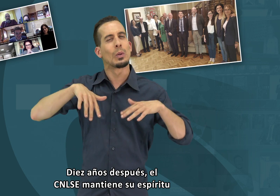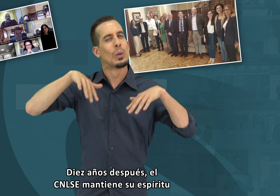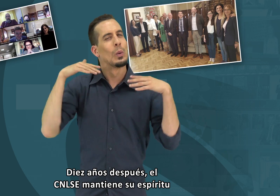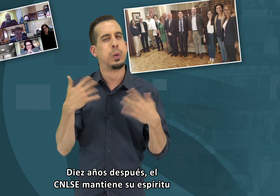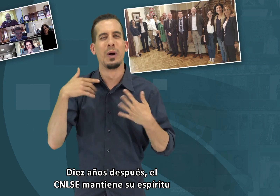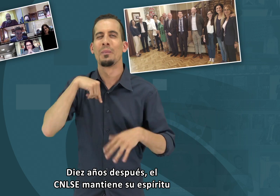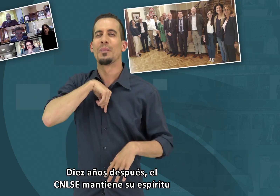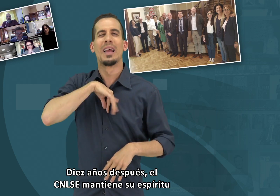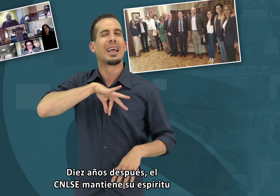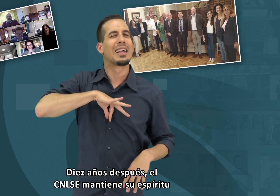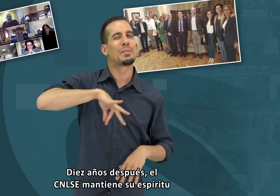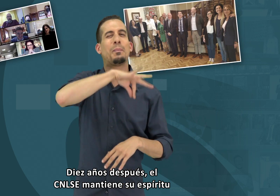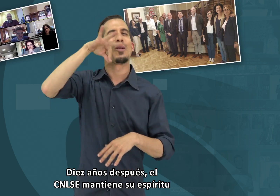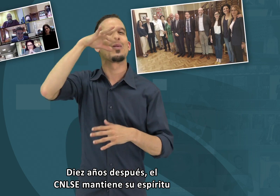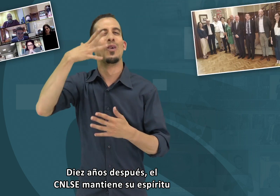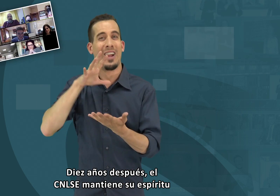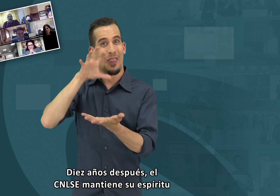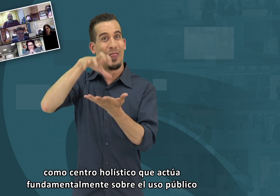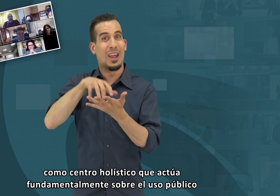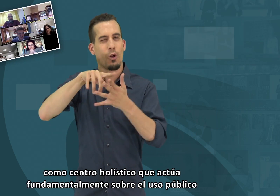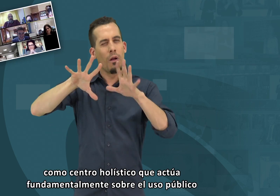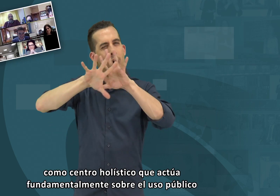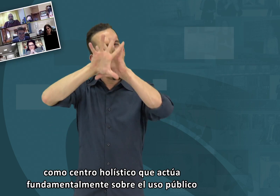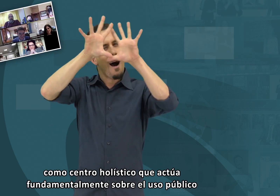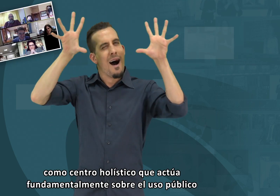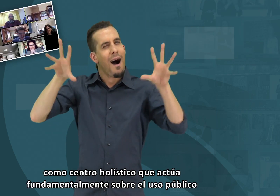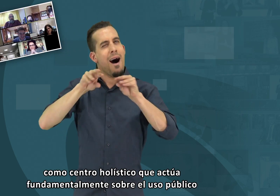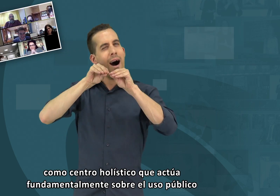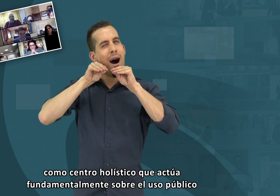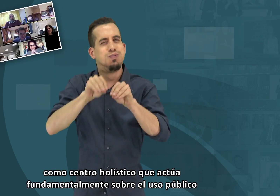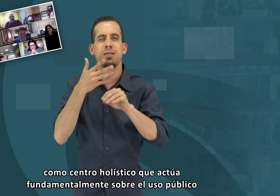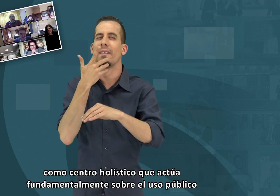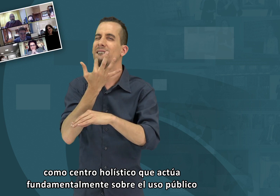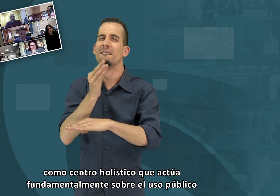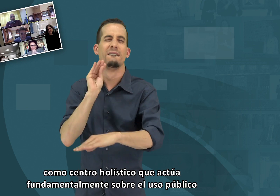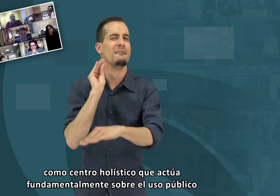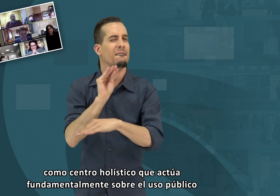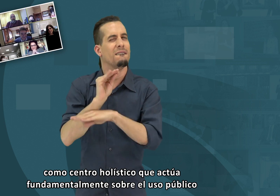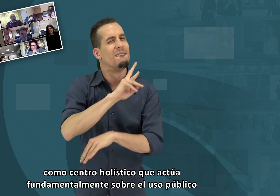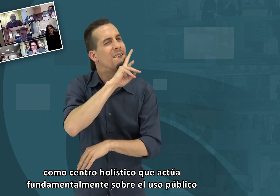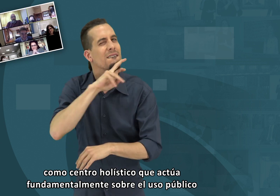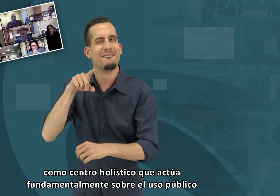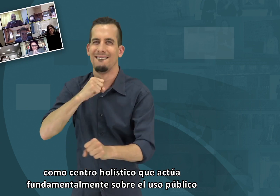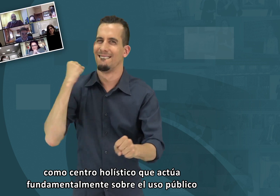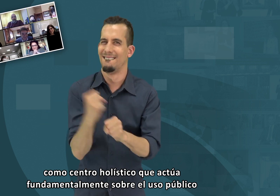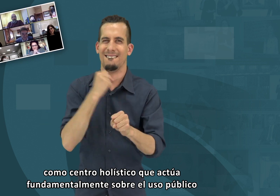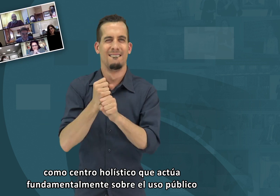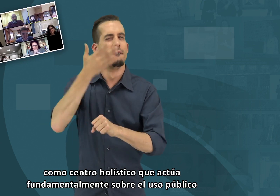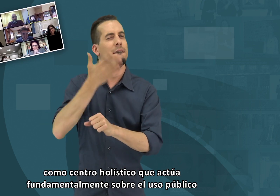Diez años después, el CENELSE mantiene su espíritu como centro holístico, que